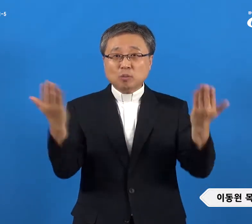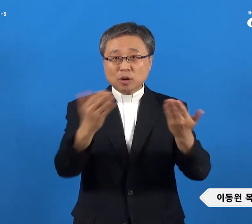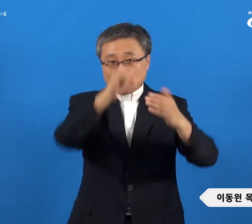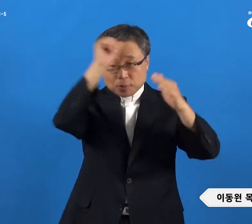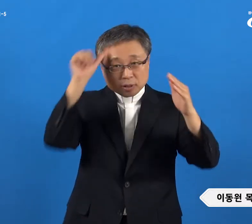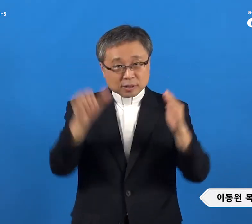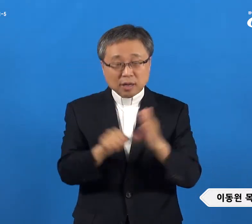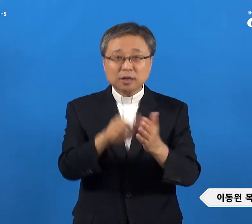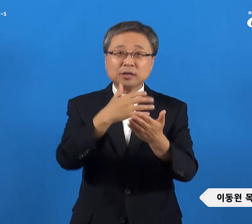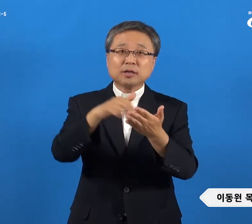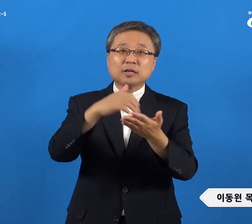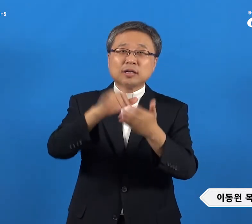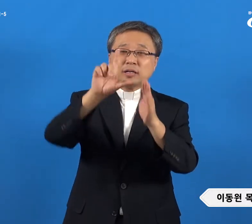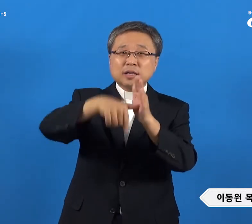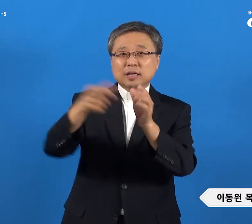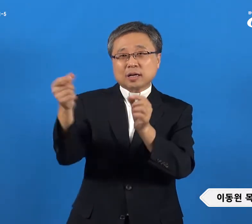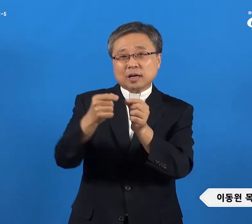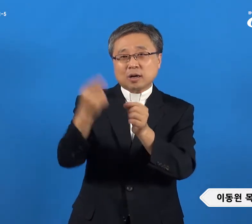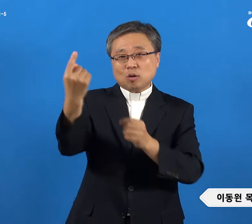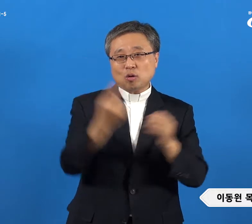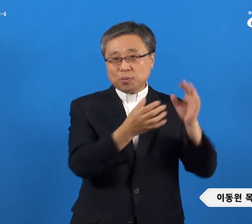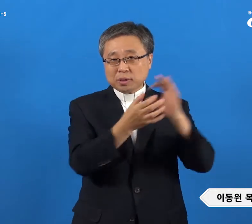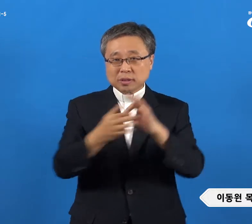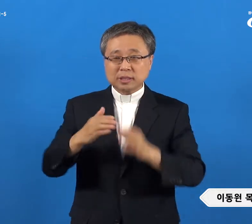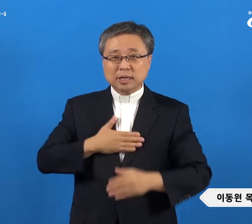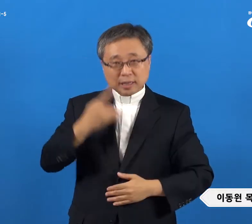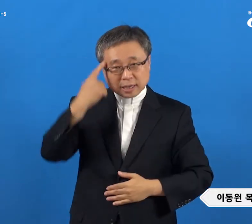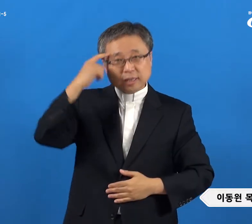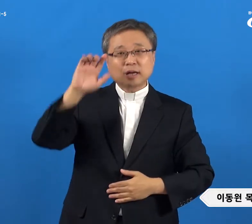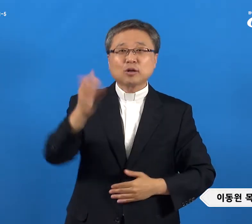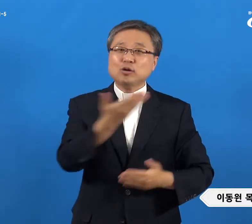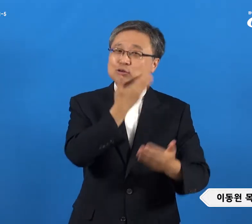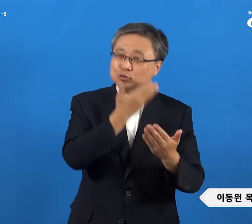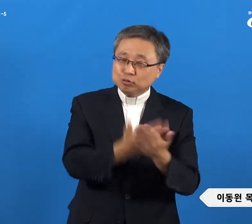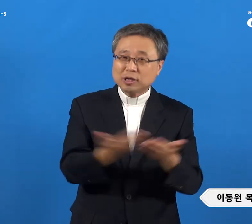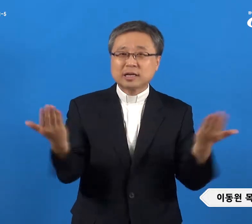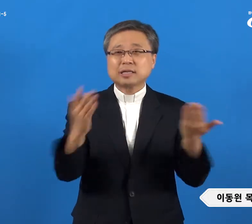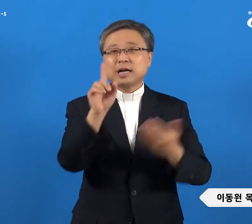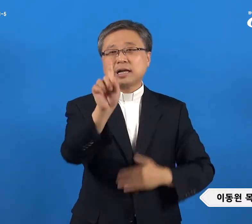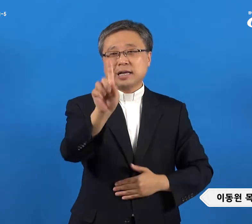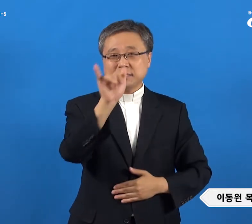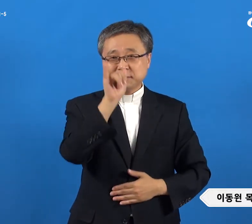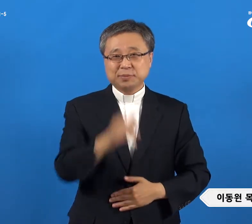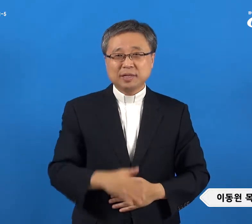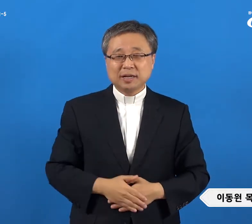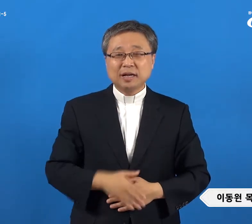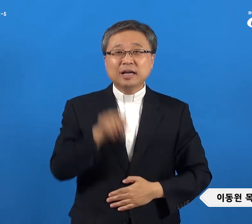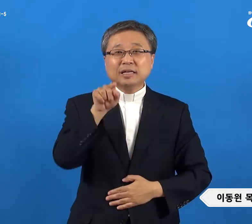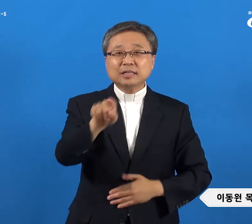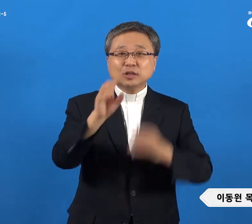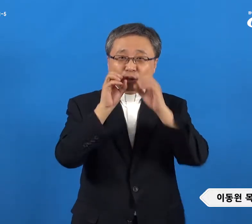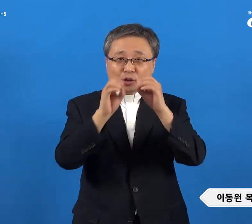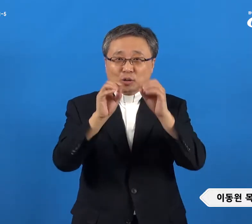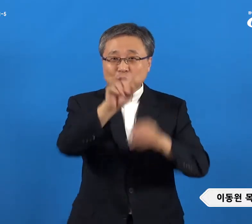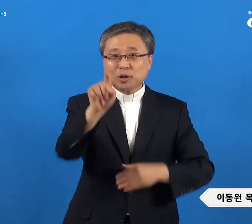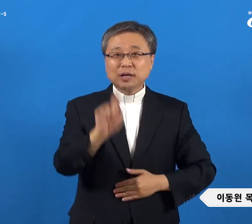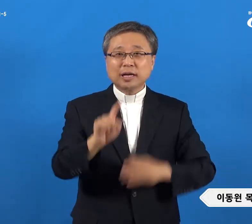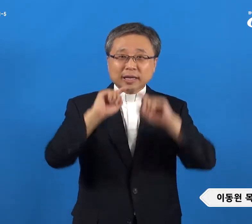평생을 결산할 시간이 가까우면서 제가 깨닫게 된 중요한 사실 하나가 있습니다. 그것은 전도는 개인 사역이